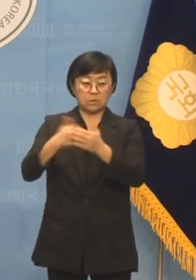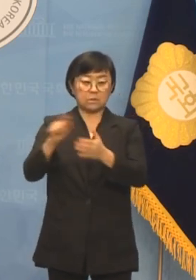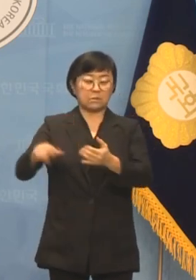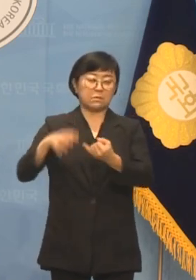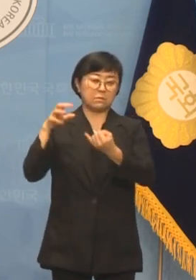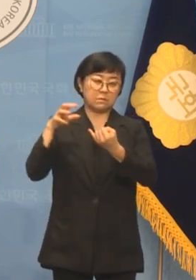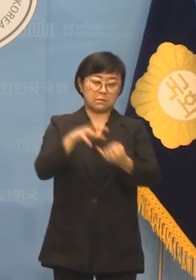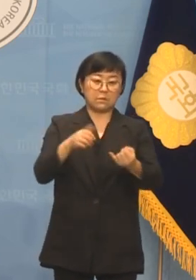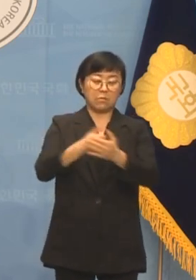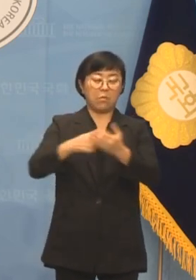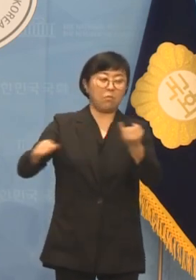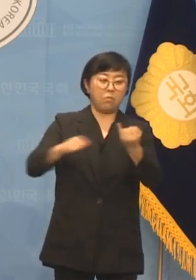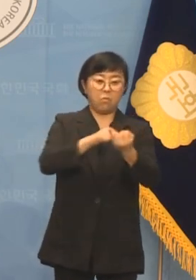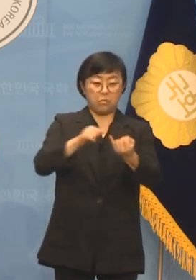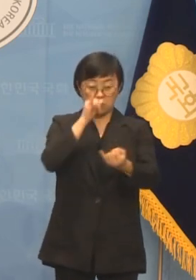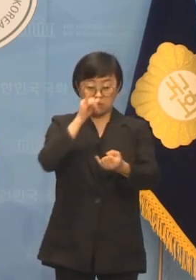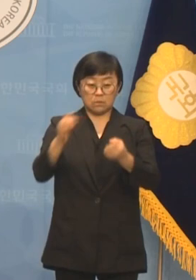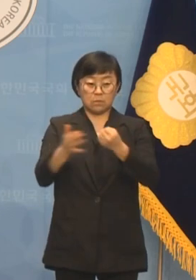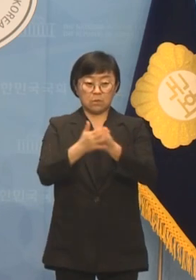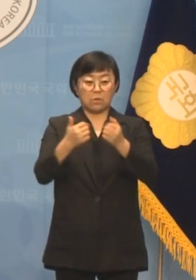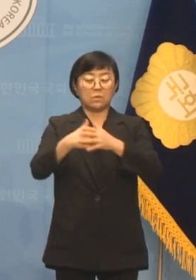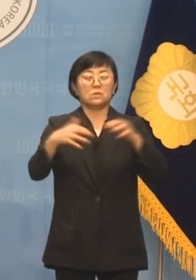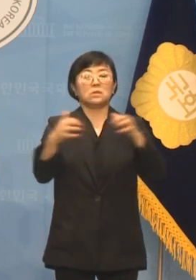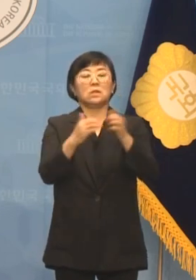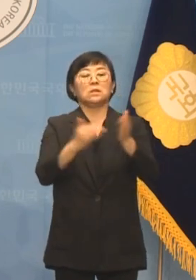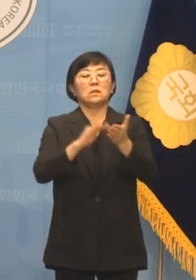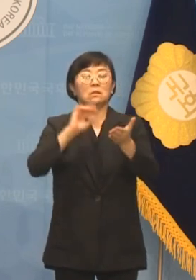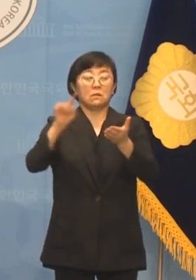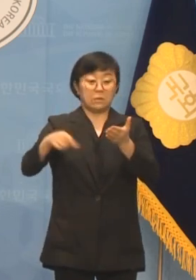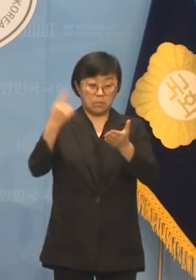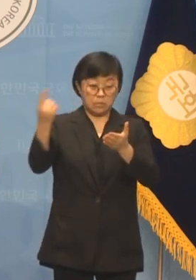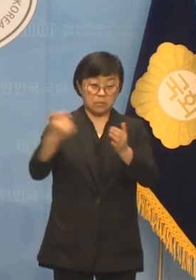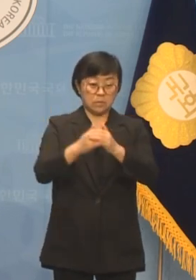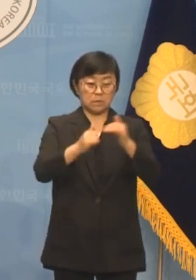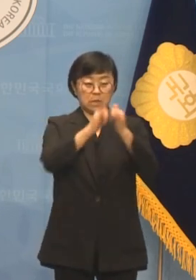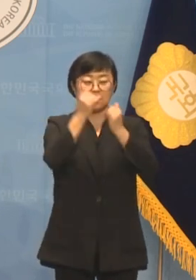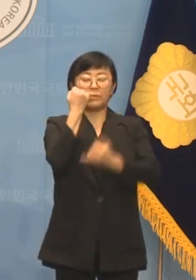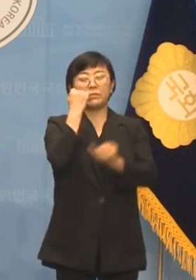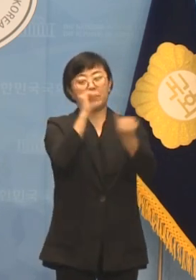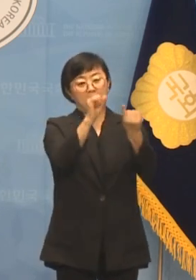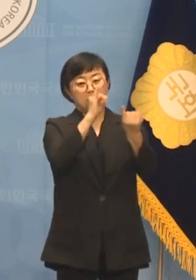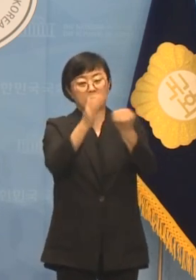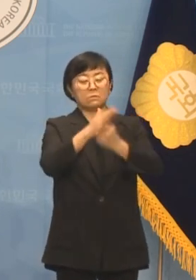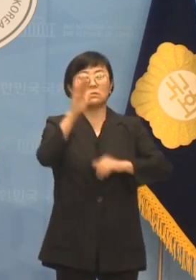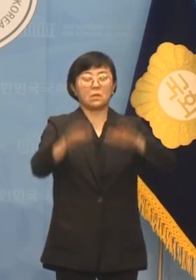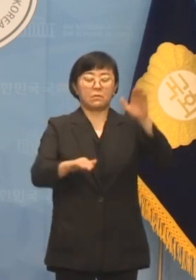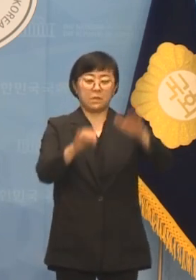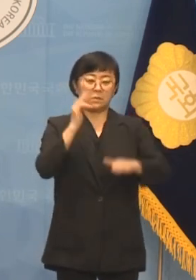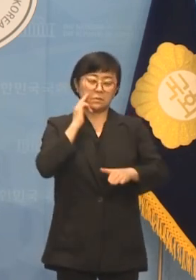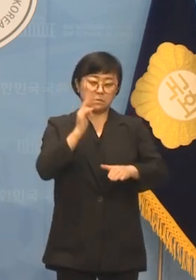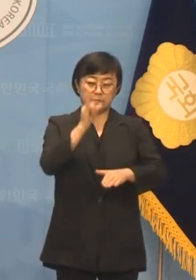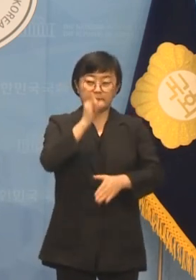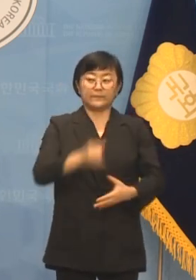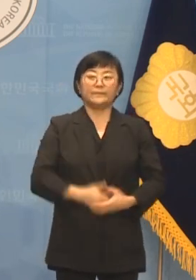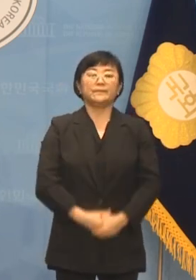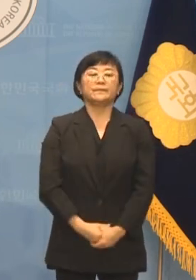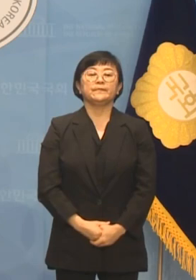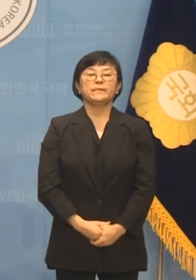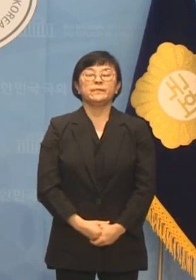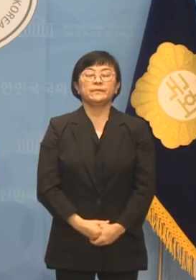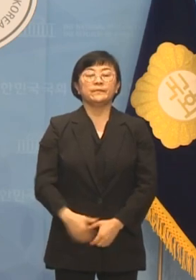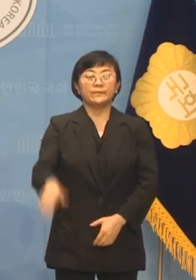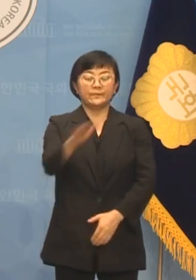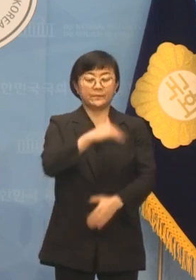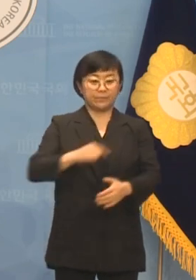학대와 폭력을 당하고 전쟁이 끝난 후에도 사회적 낙인으로 차별을 받으며 살아왔습니다.